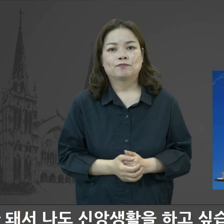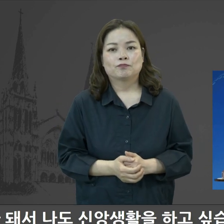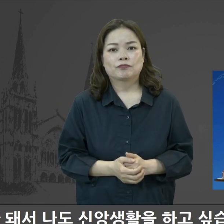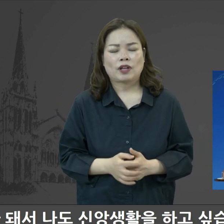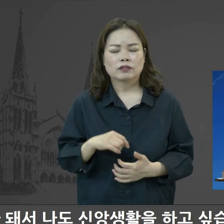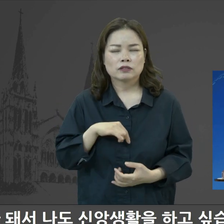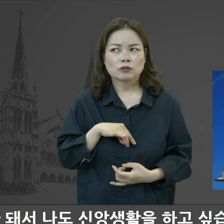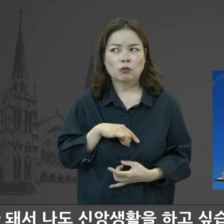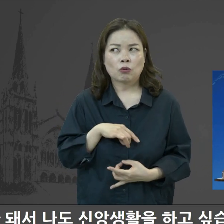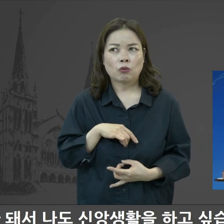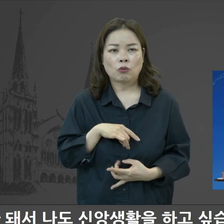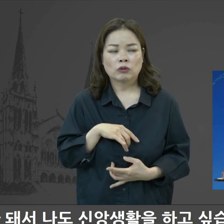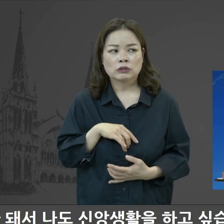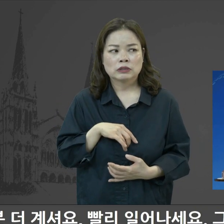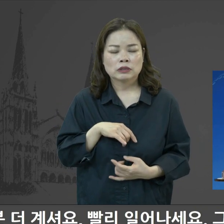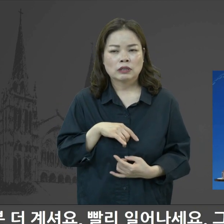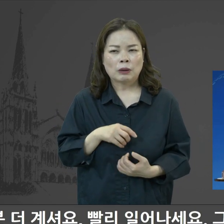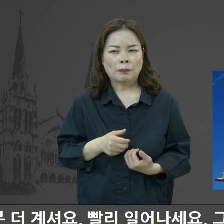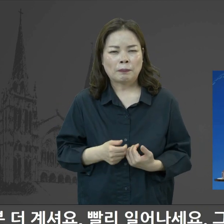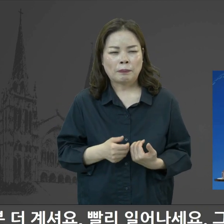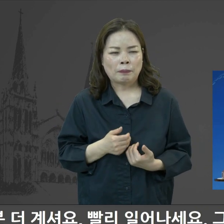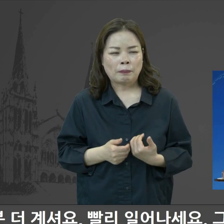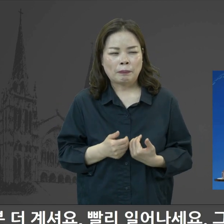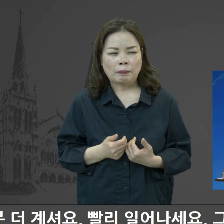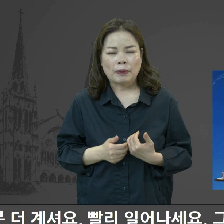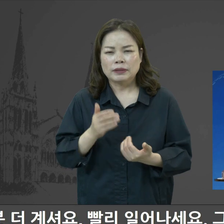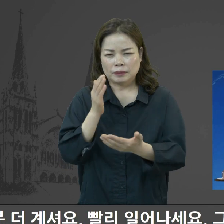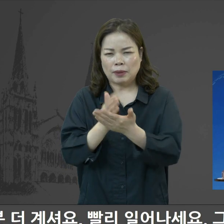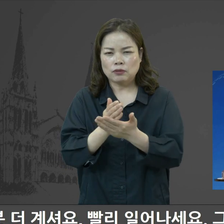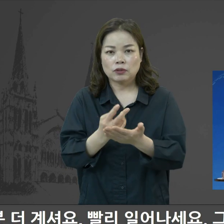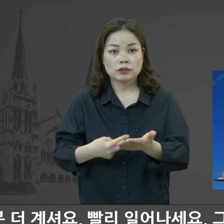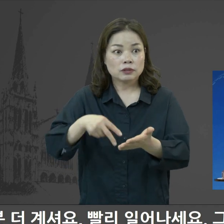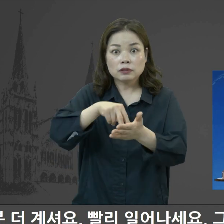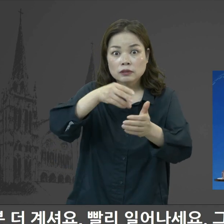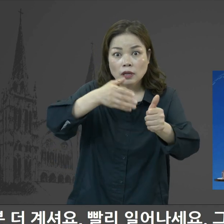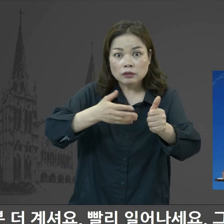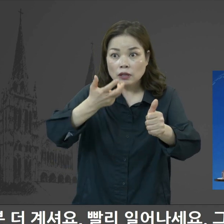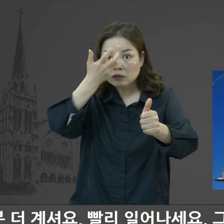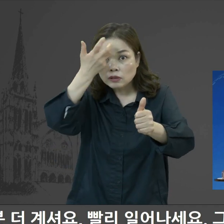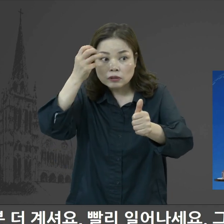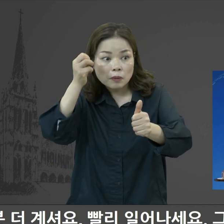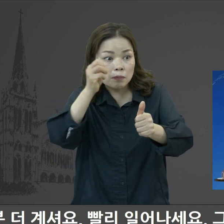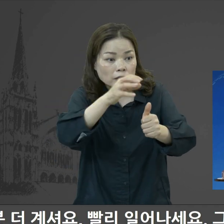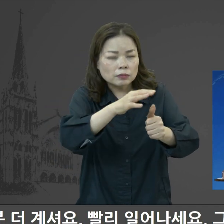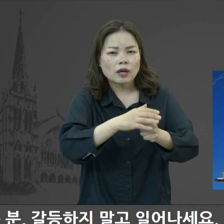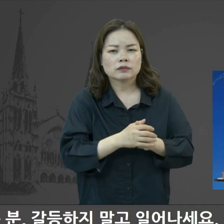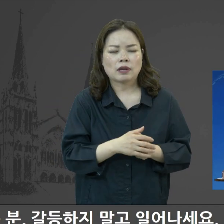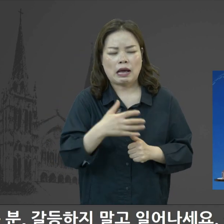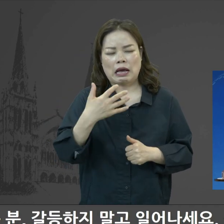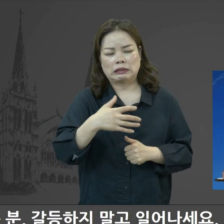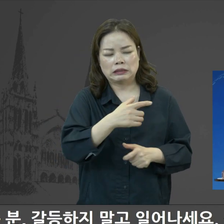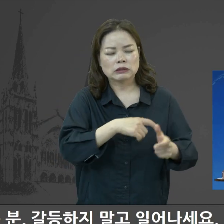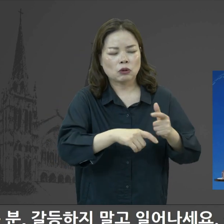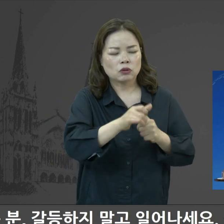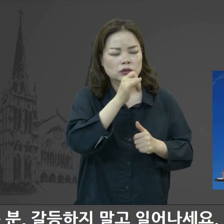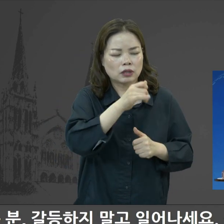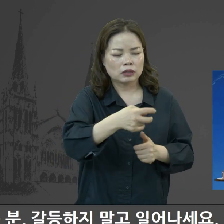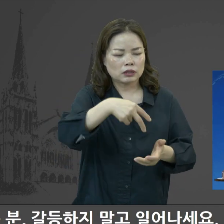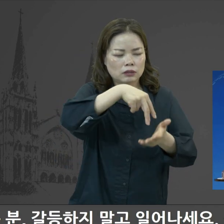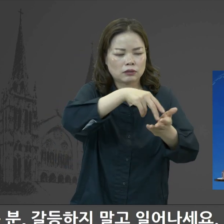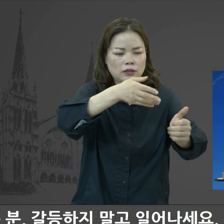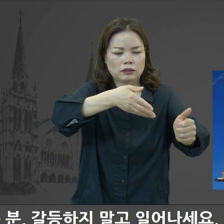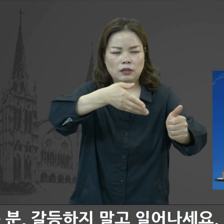그냥 속으로 일어날까 말까 하시는 분 갈등하지 말고 일어나세요. 성령님께서 말씀하시는데요, 아직 더 있대요. 빨리